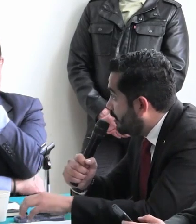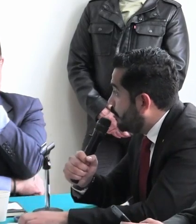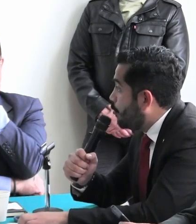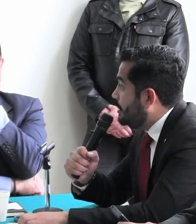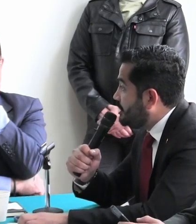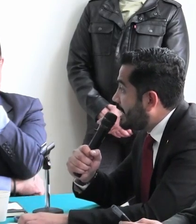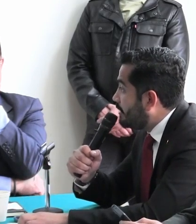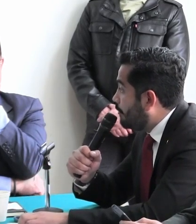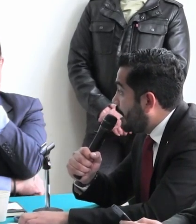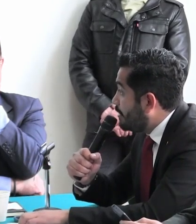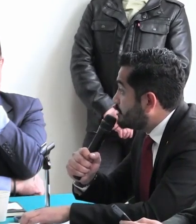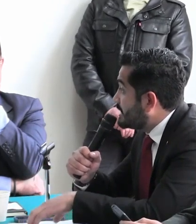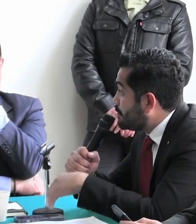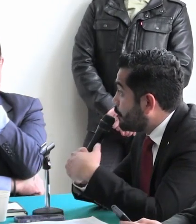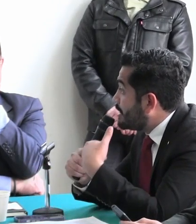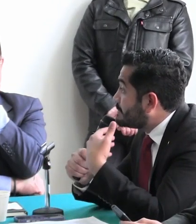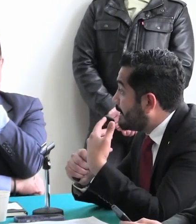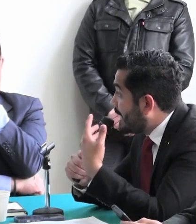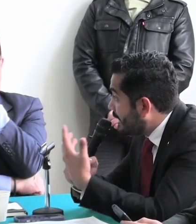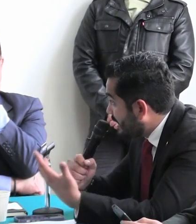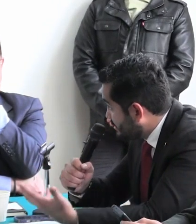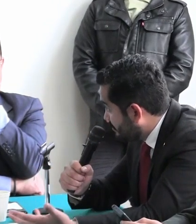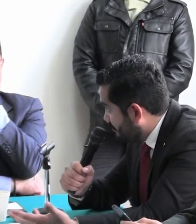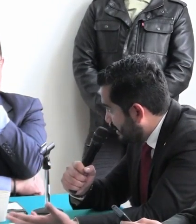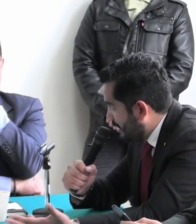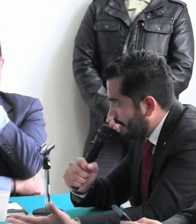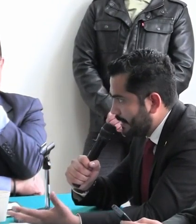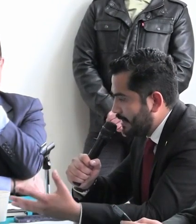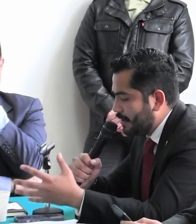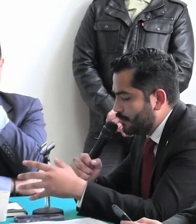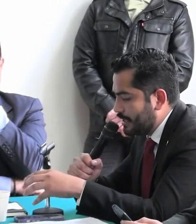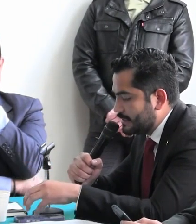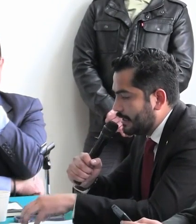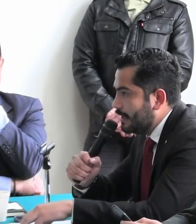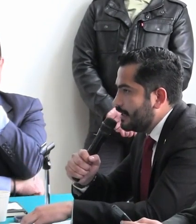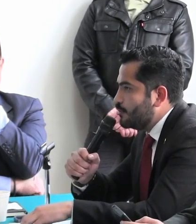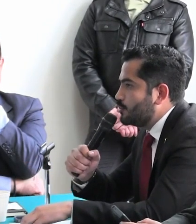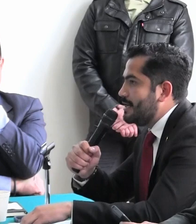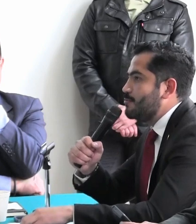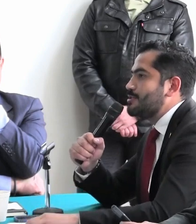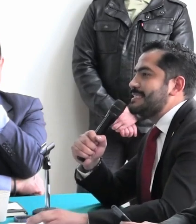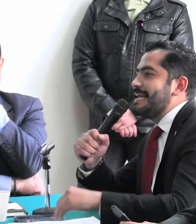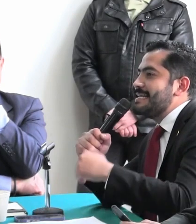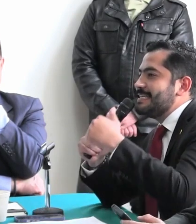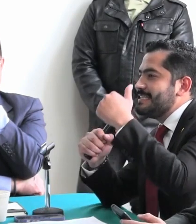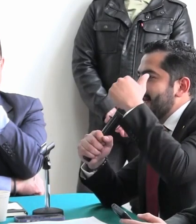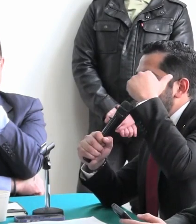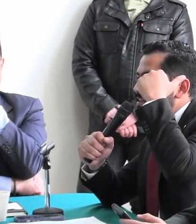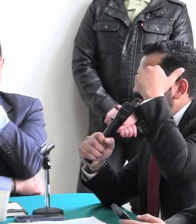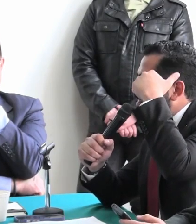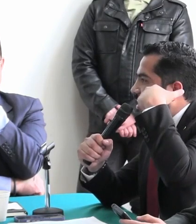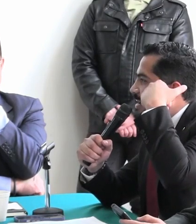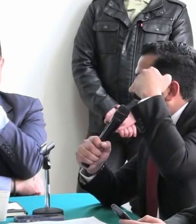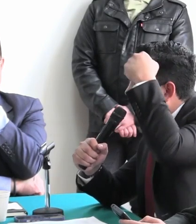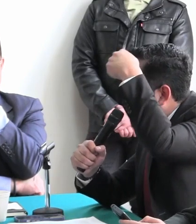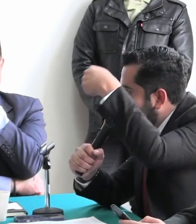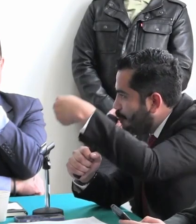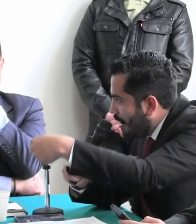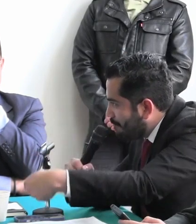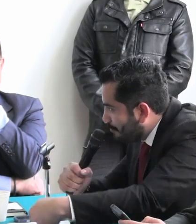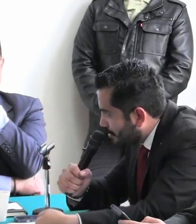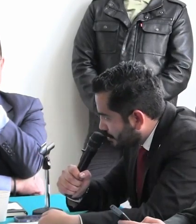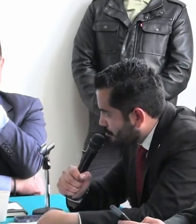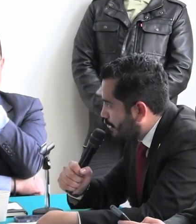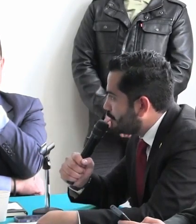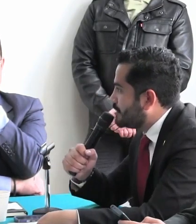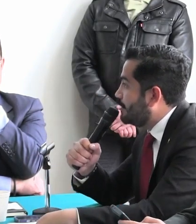basura o echarlo a nuestras propias barrancas, ¿no? En la Magdalena Contreras no tenemos esta necesidad de inyectar agua